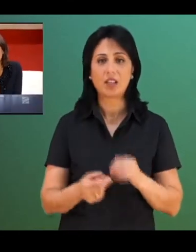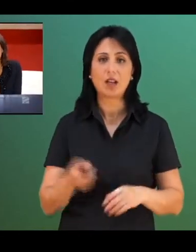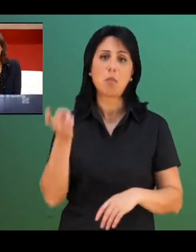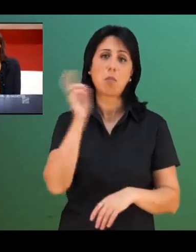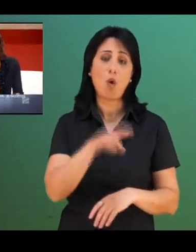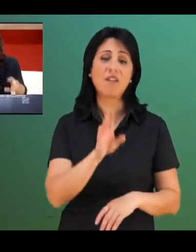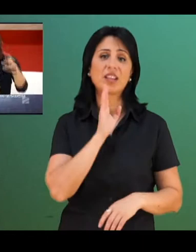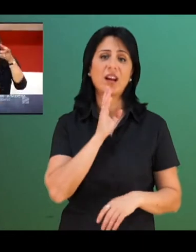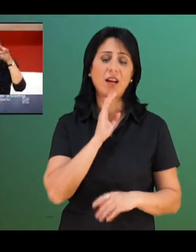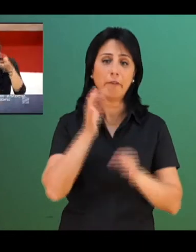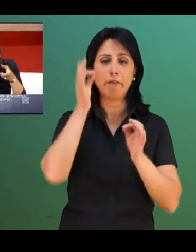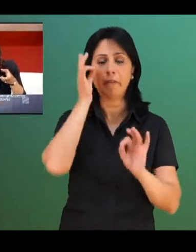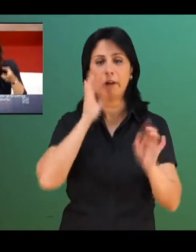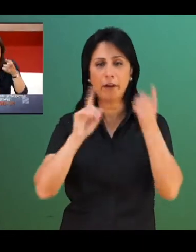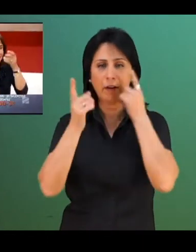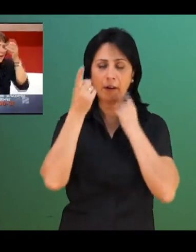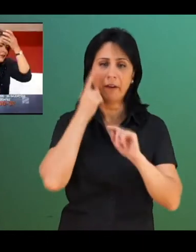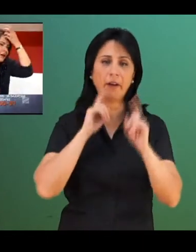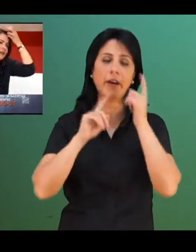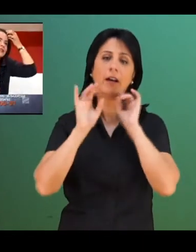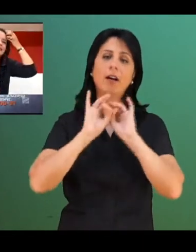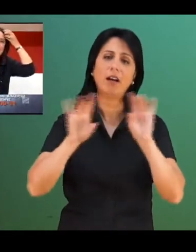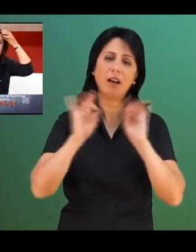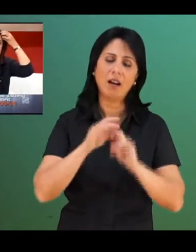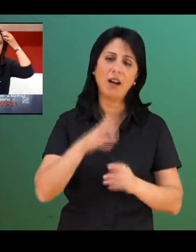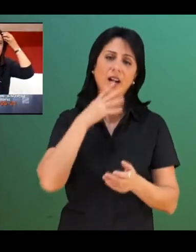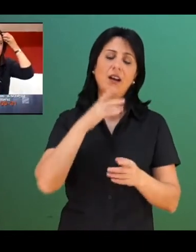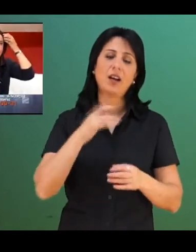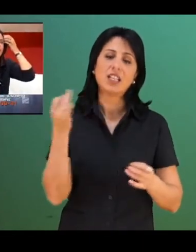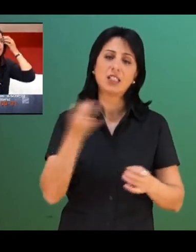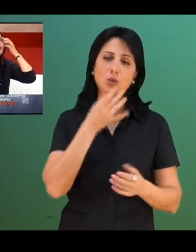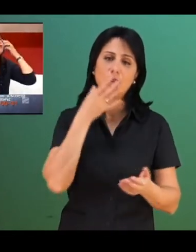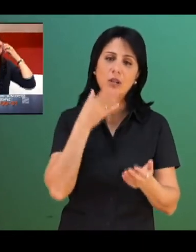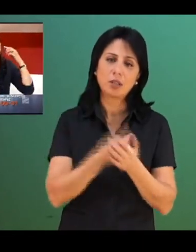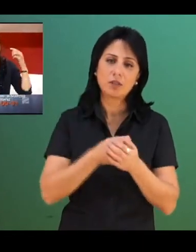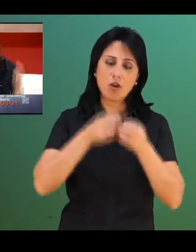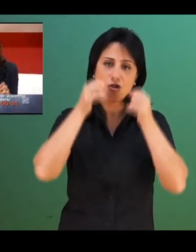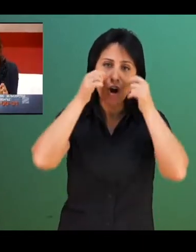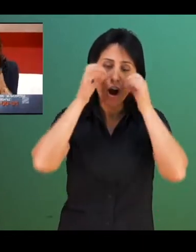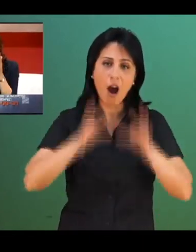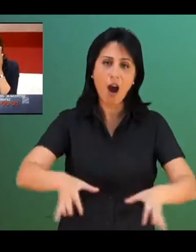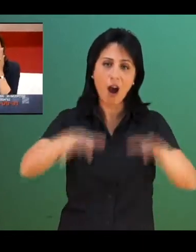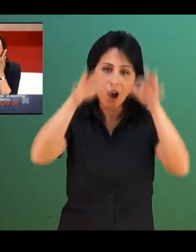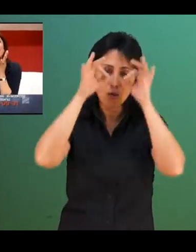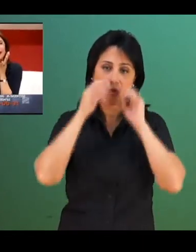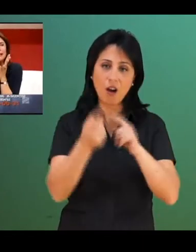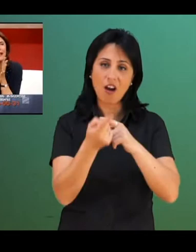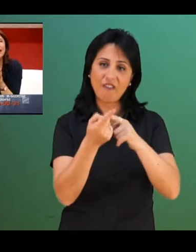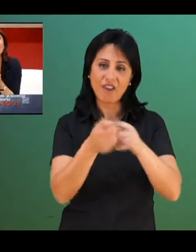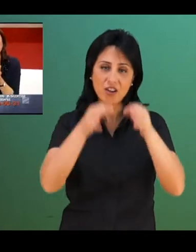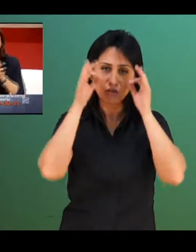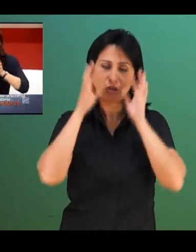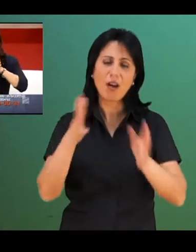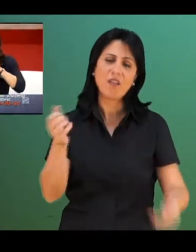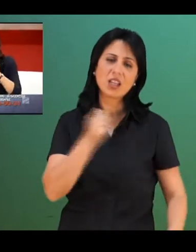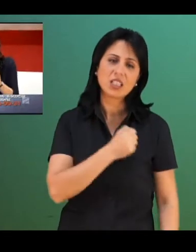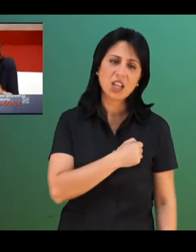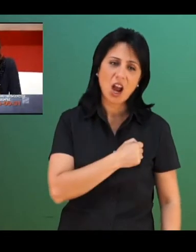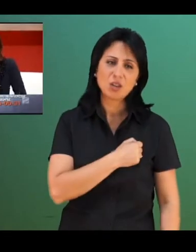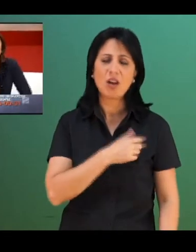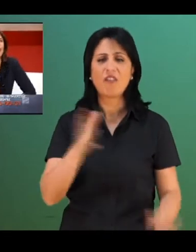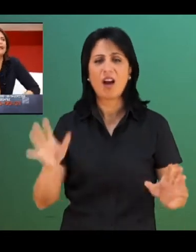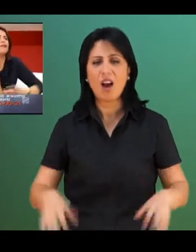იტირა, აი მხელა ცრემლები ყვარა და რაღაც აწყალი საწოდავი და ვიბიკეთ ვაიმე და იქ რაღაცა ნუ რაღაც